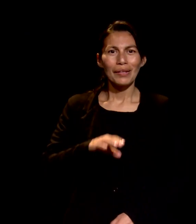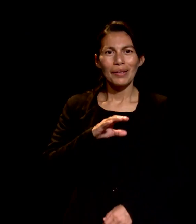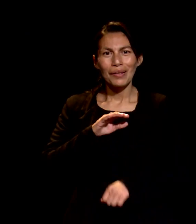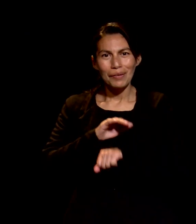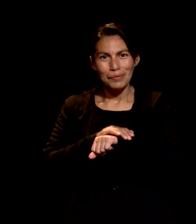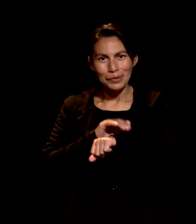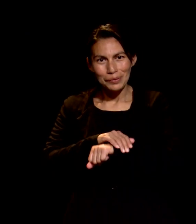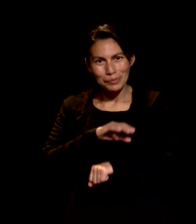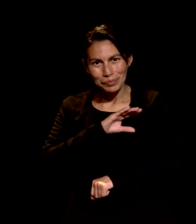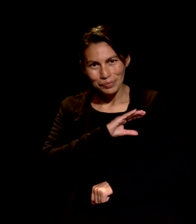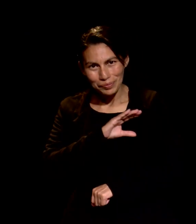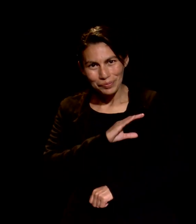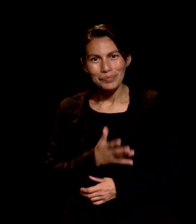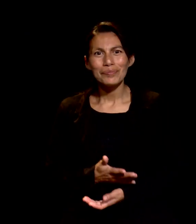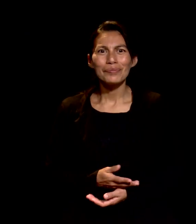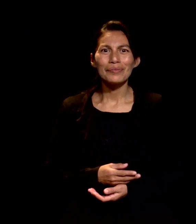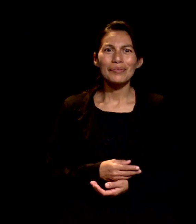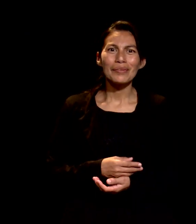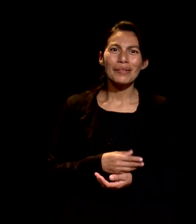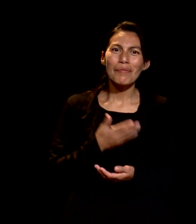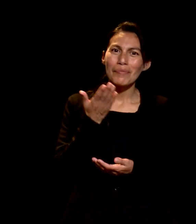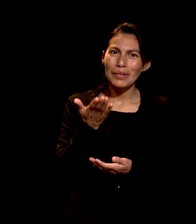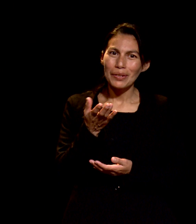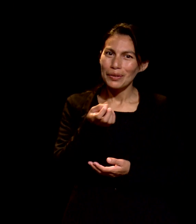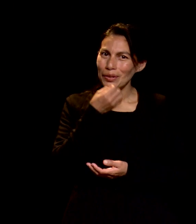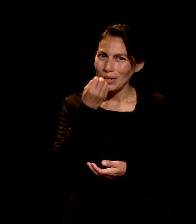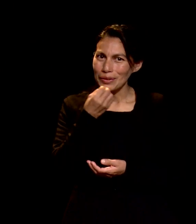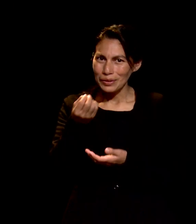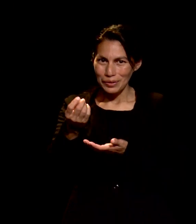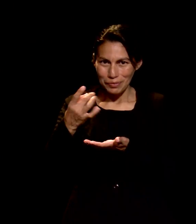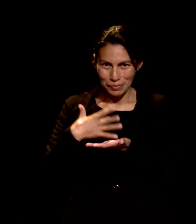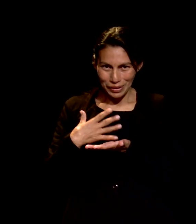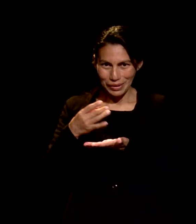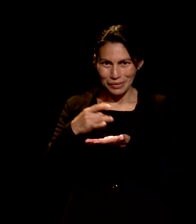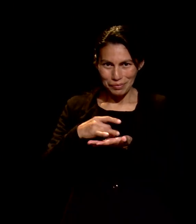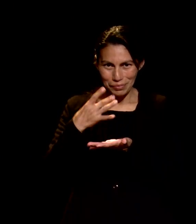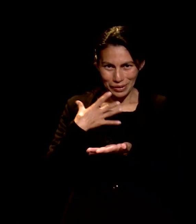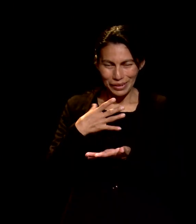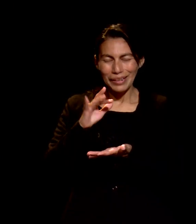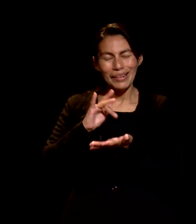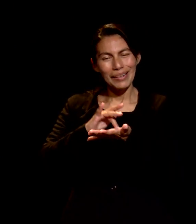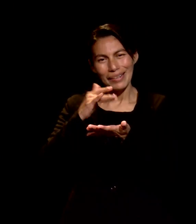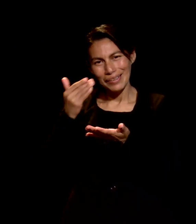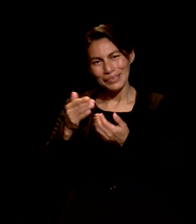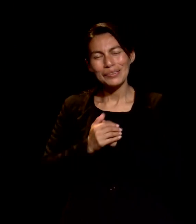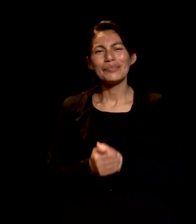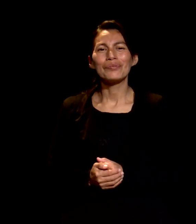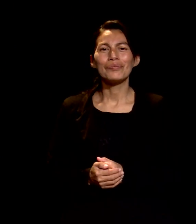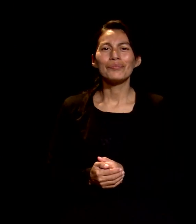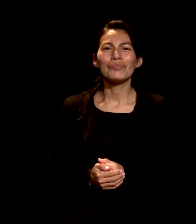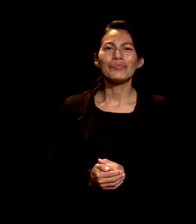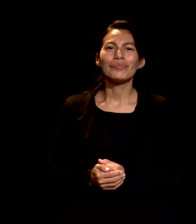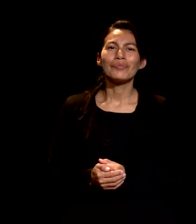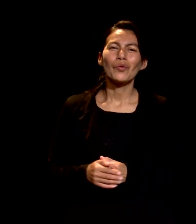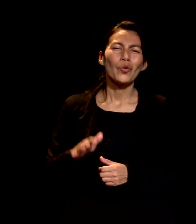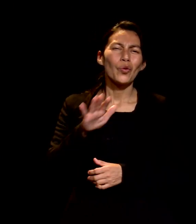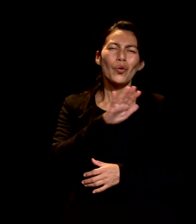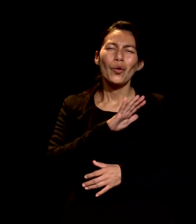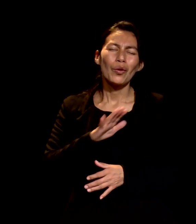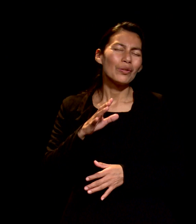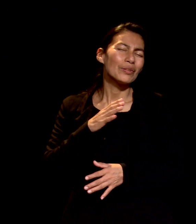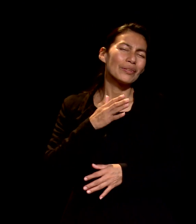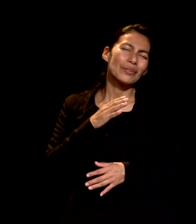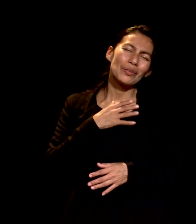Queridos, gracias por enviar sus pedidos de oración Y también sus agradecimientos al programa Estamos